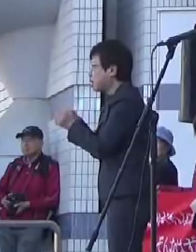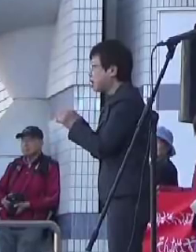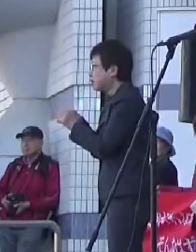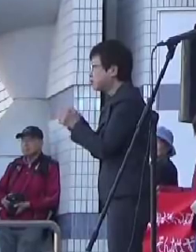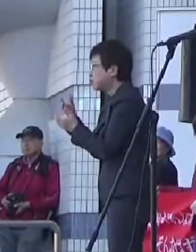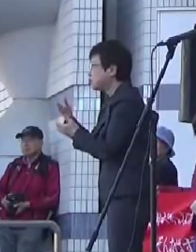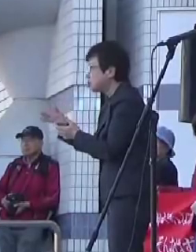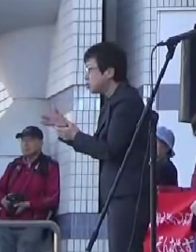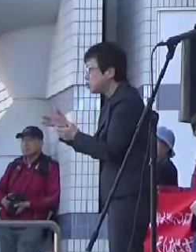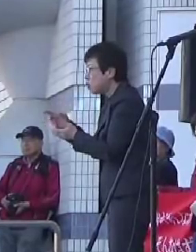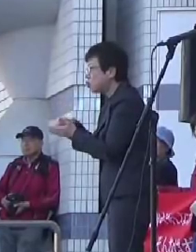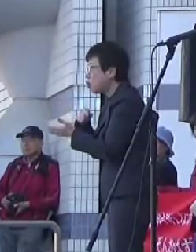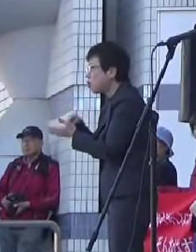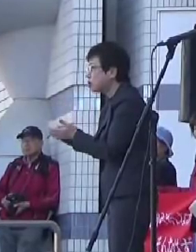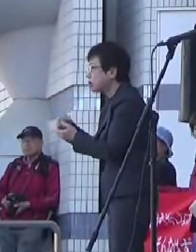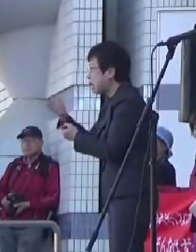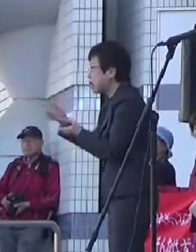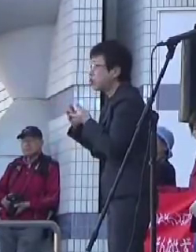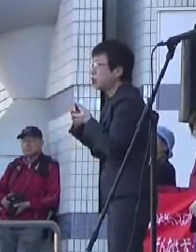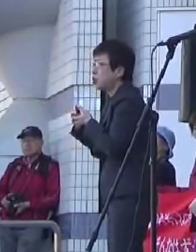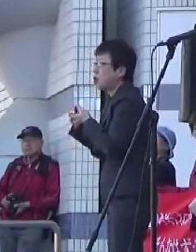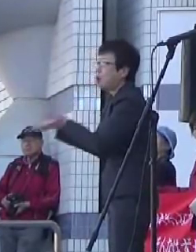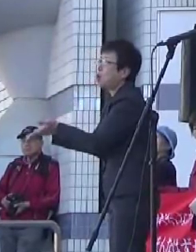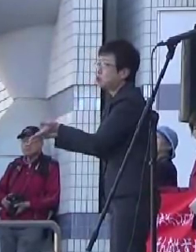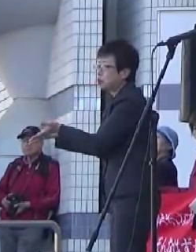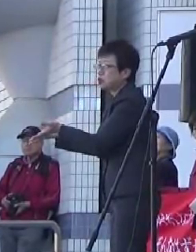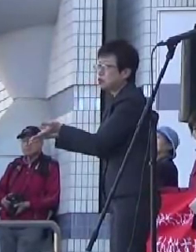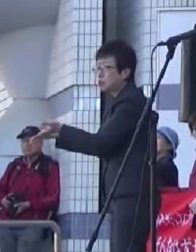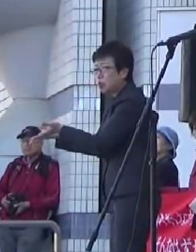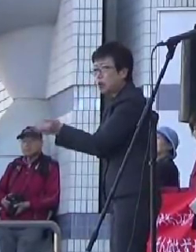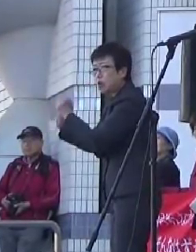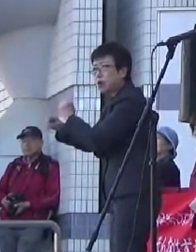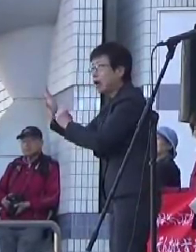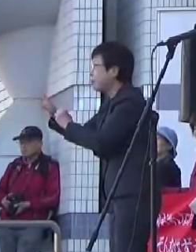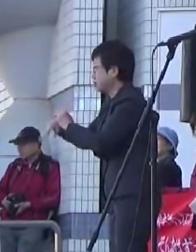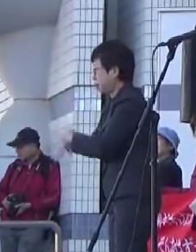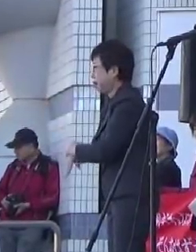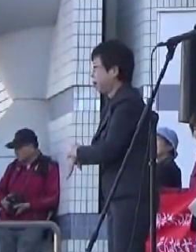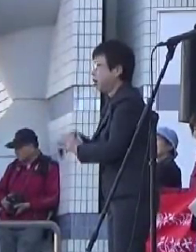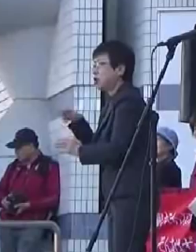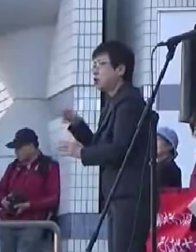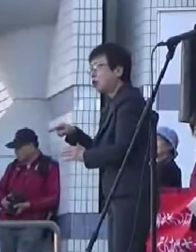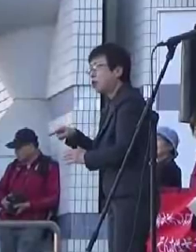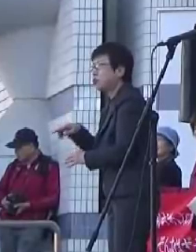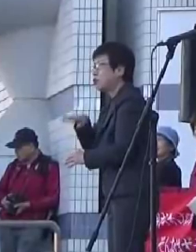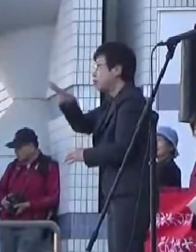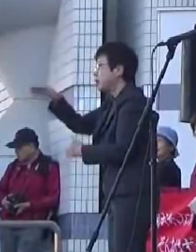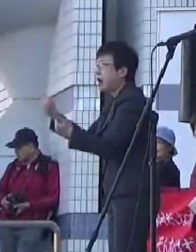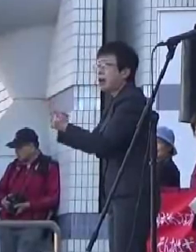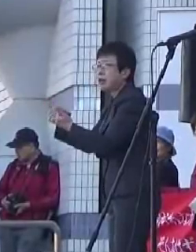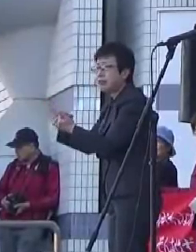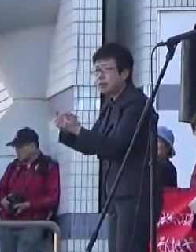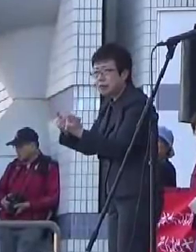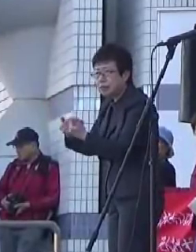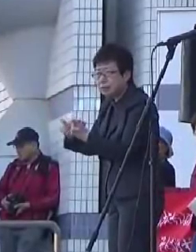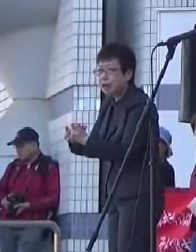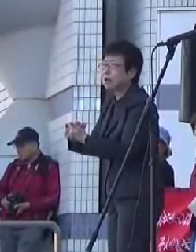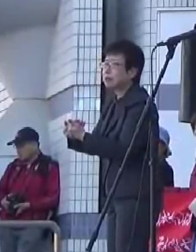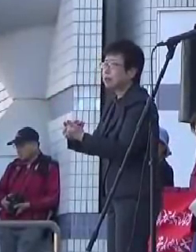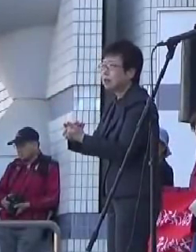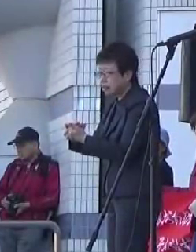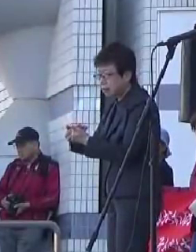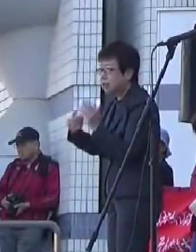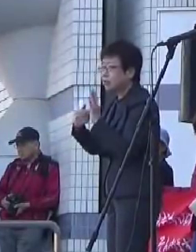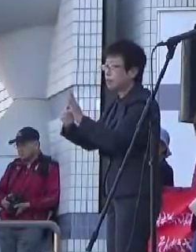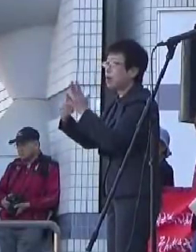して海洋に放出しようなんていう動きが夏ごろ動きました。それこそ本当みんなで反対しました。公聴